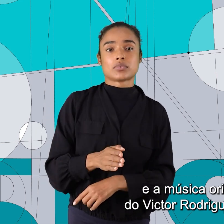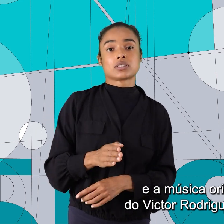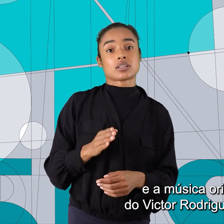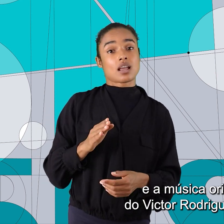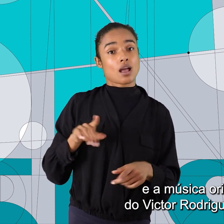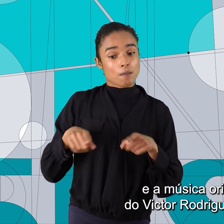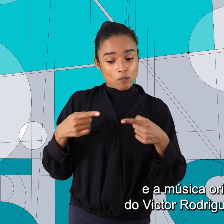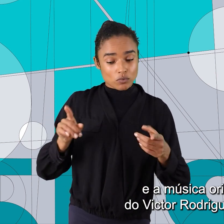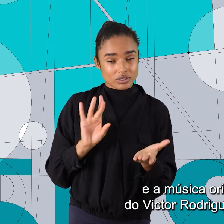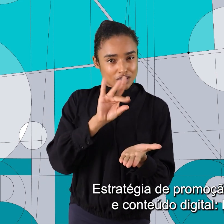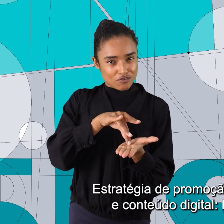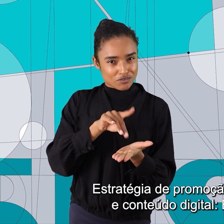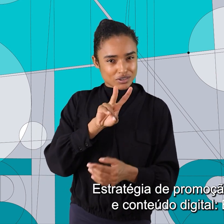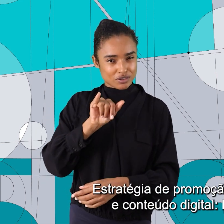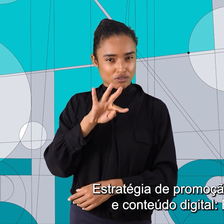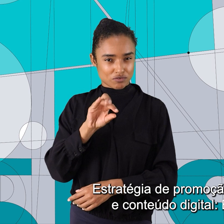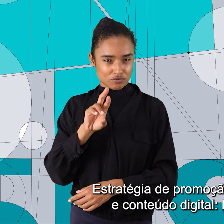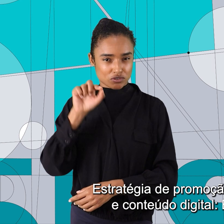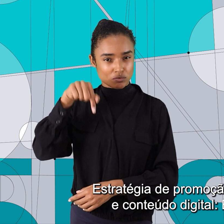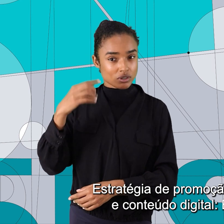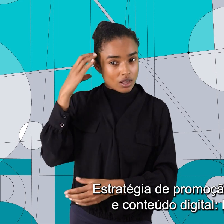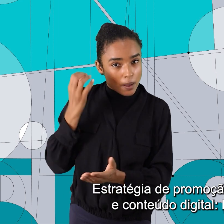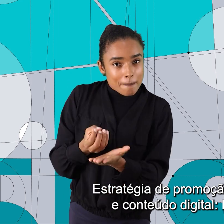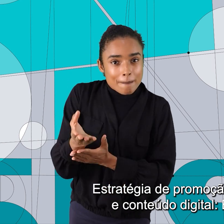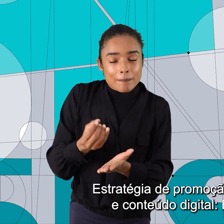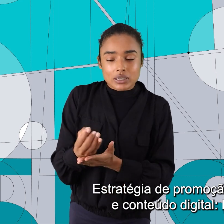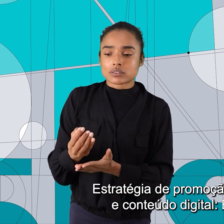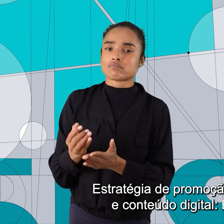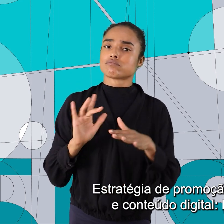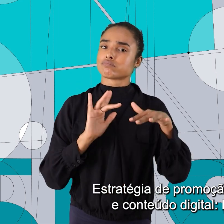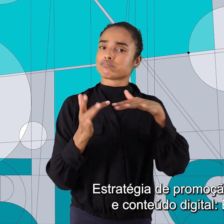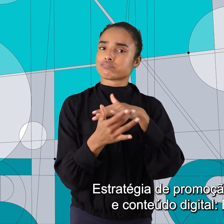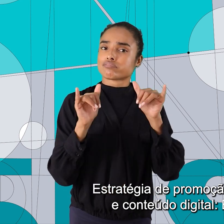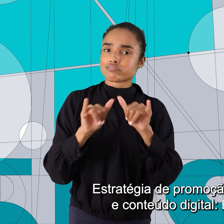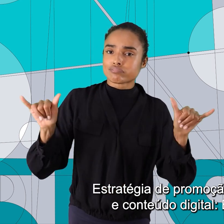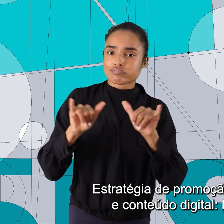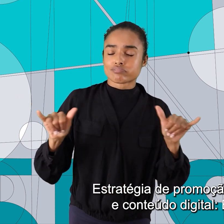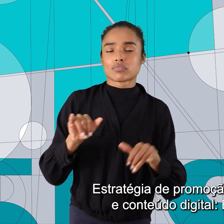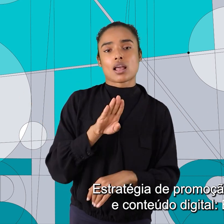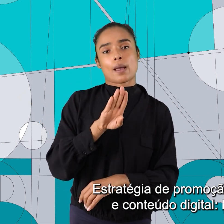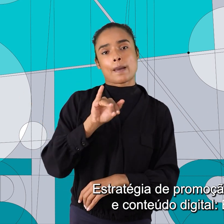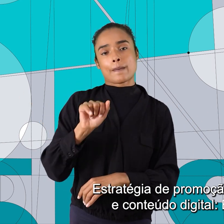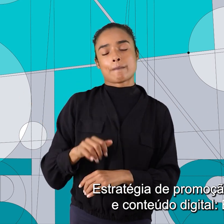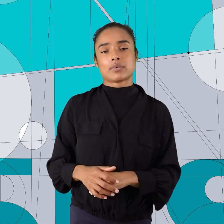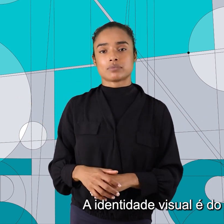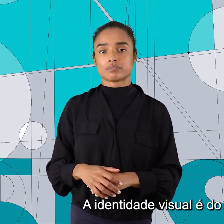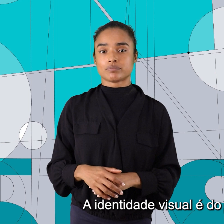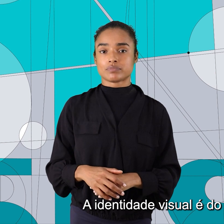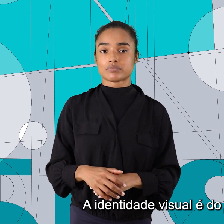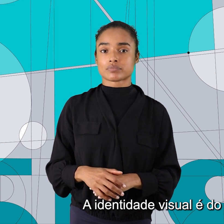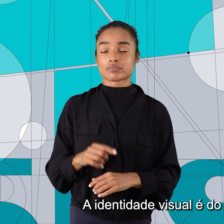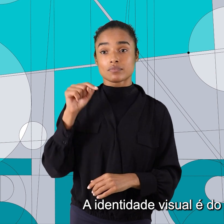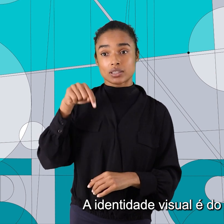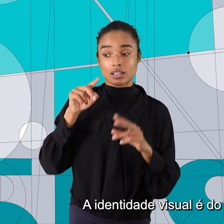Vitor Rodrigues Dias. Estratégia de promoção, distribuição e conteúdo digital, Bia Ribeiro. A